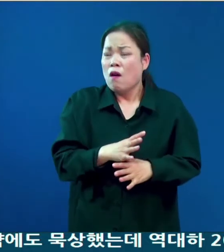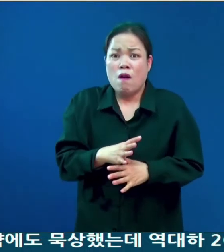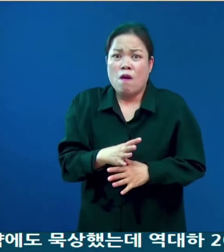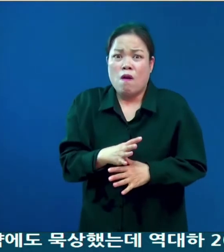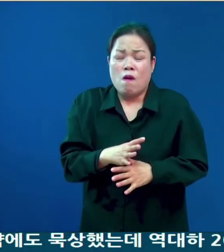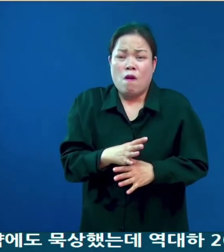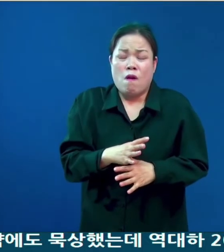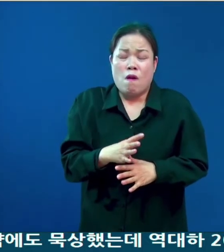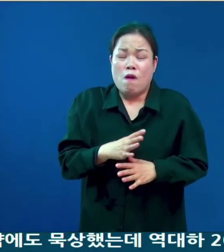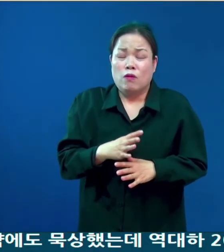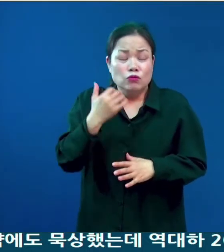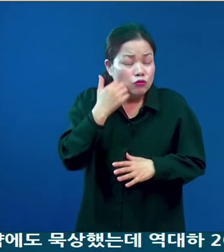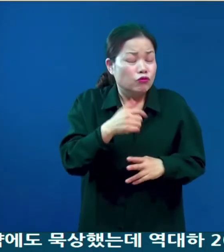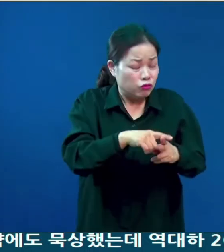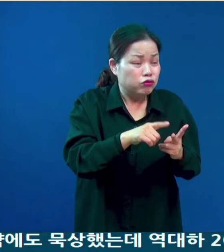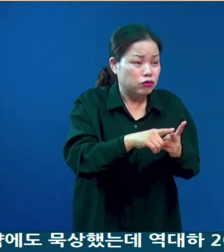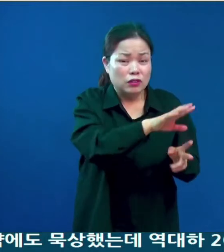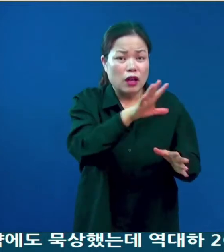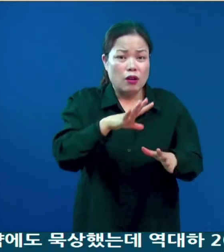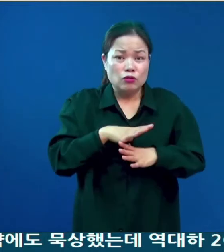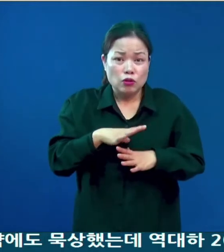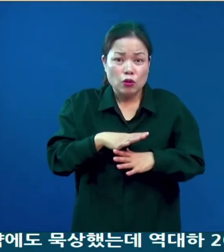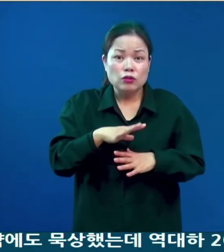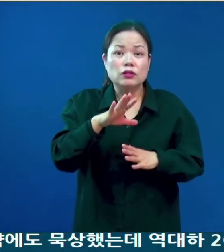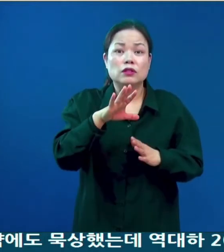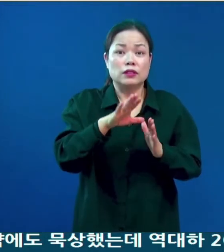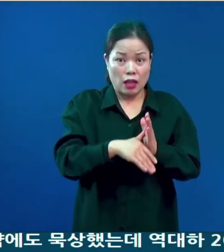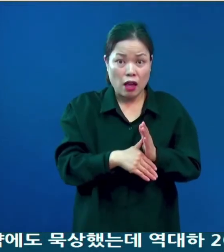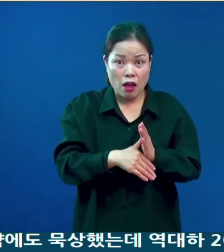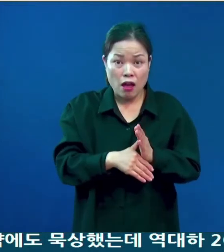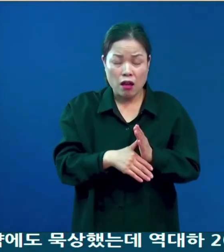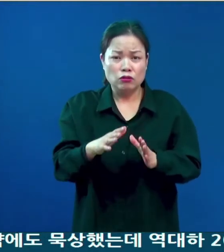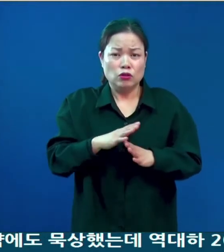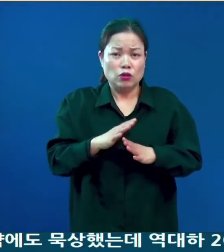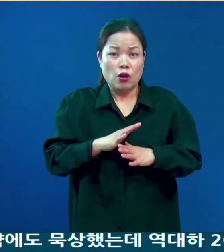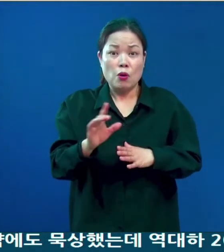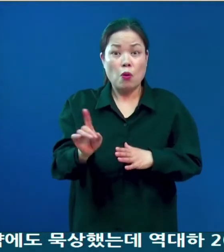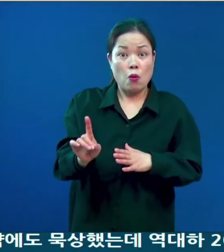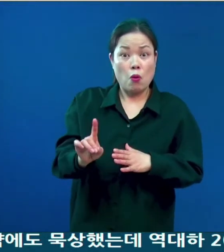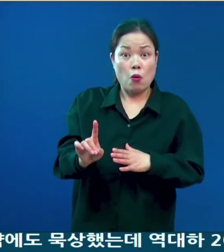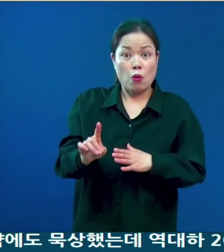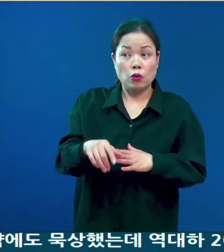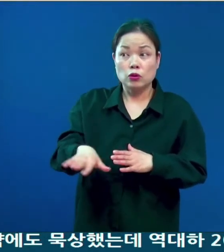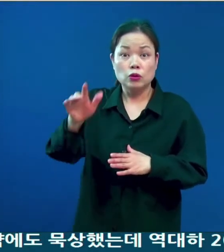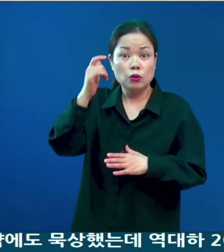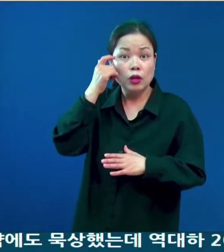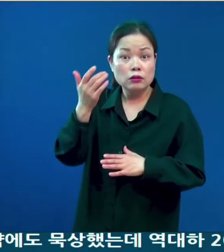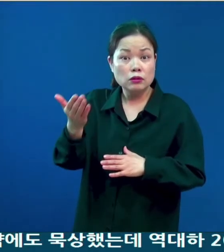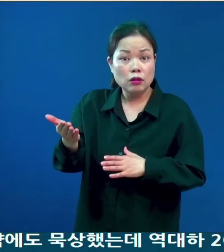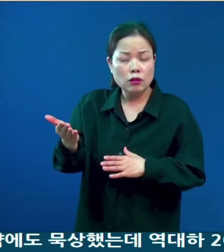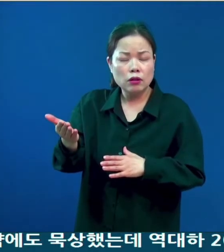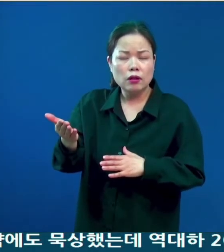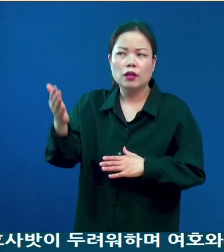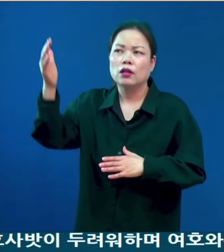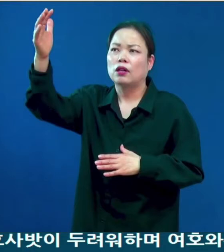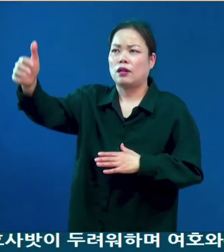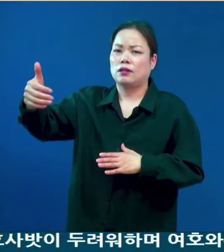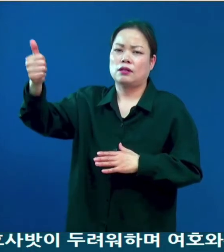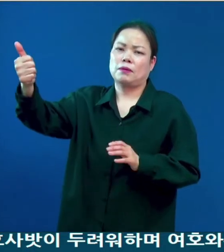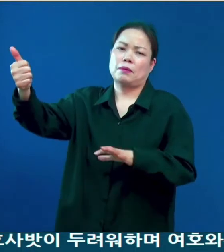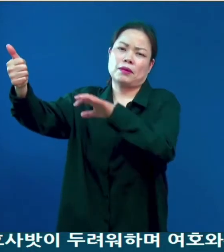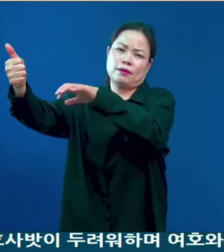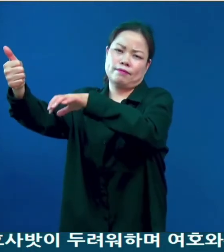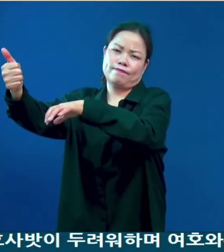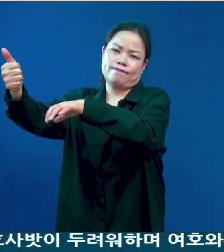누구든 두렵습니다. 누구든. 그런데 그때 그 두려워하여 그 다음 어디로 갔냐 이 말이에요. 어디로? 바로 여호와께로 갔다는